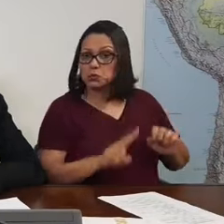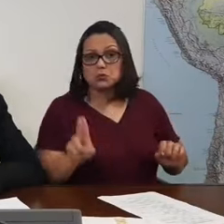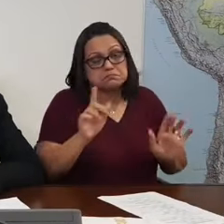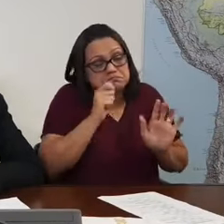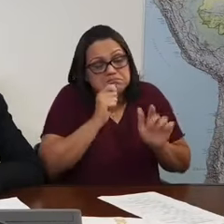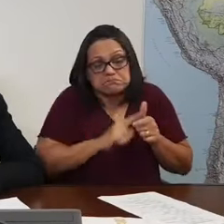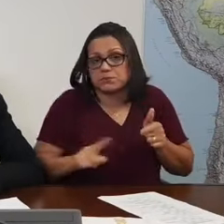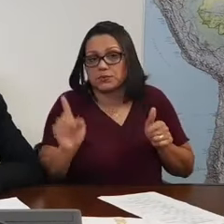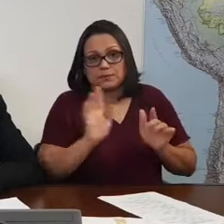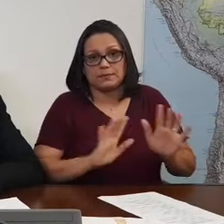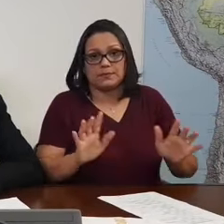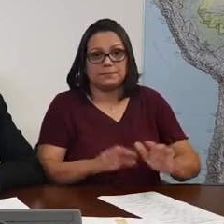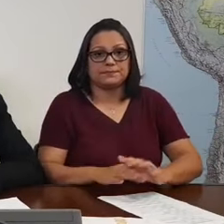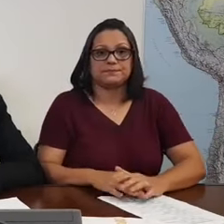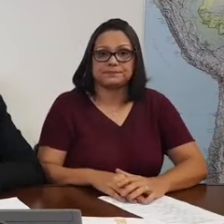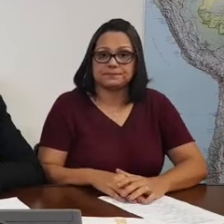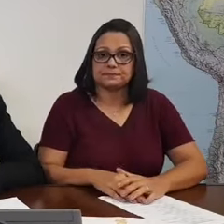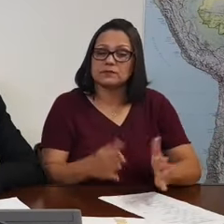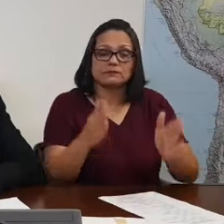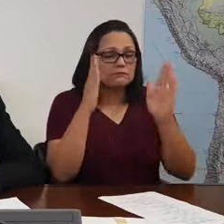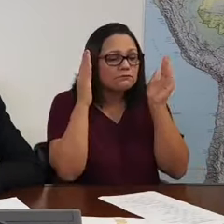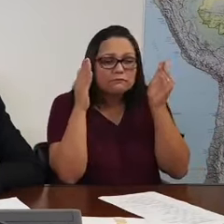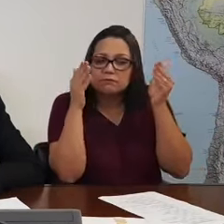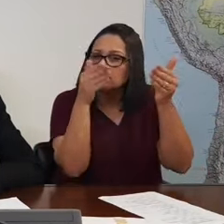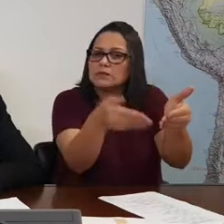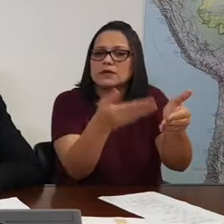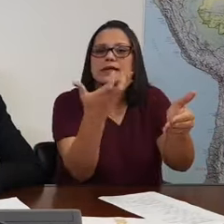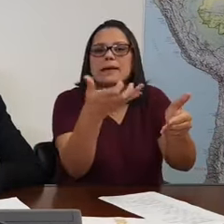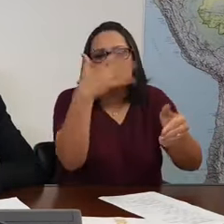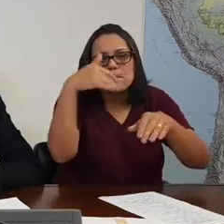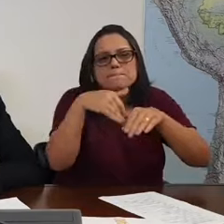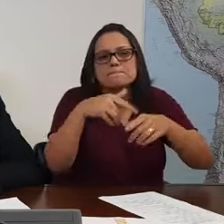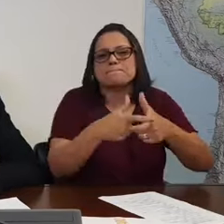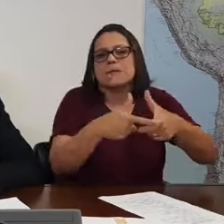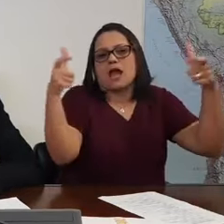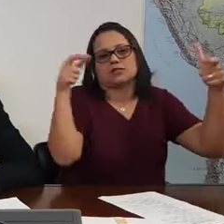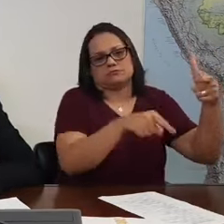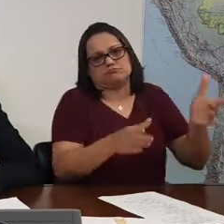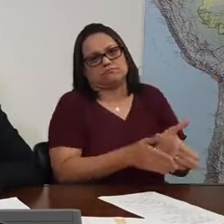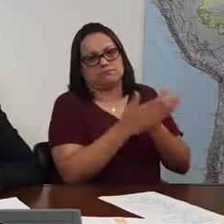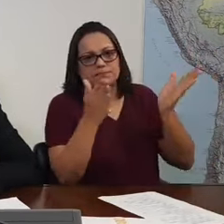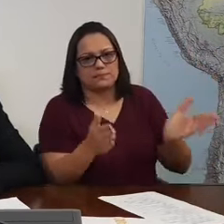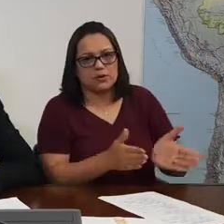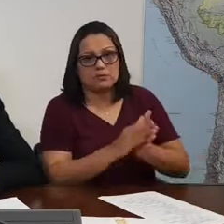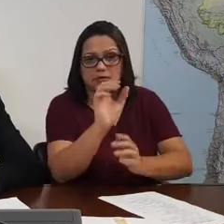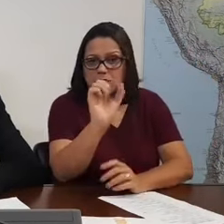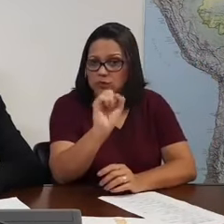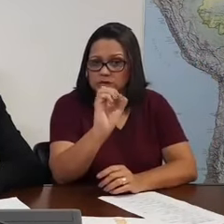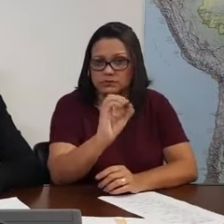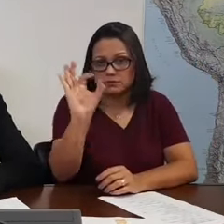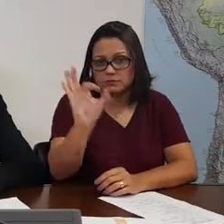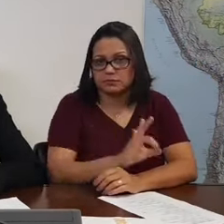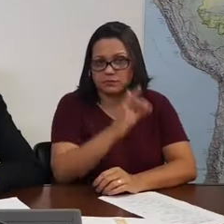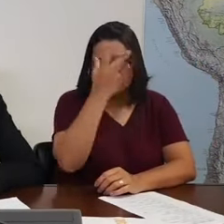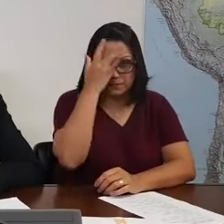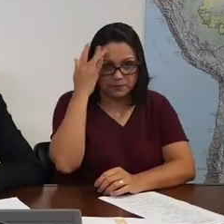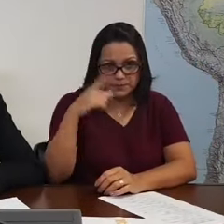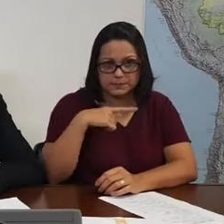nenhum. Nós visamos atingir exatamente os mais pobres, né? Por volta de 80% de quem